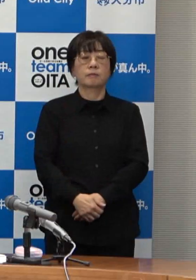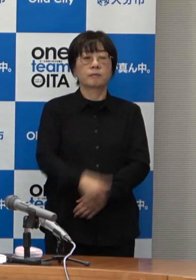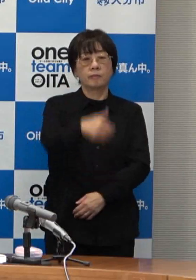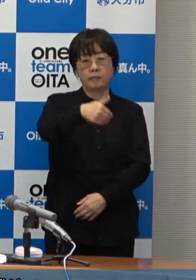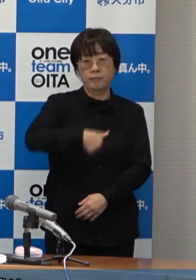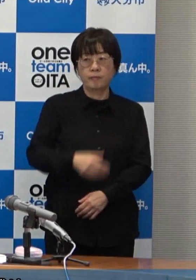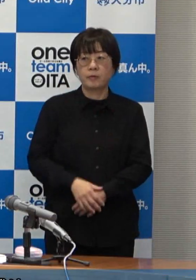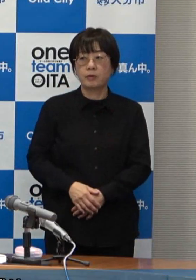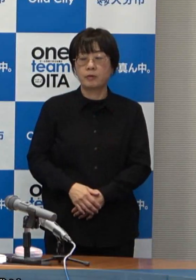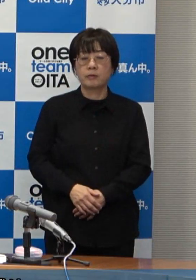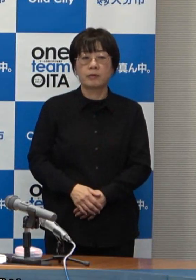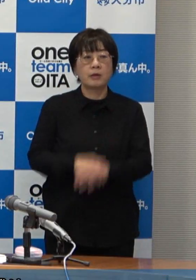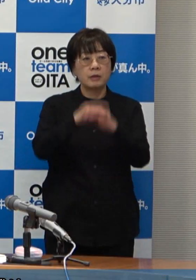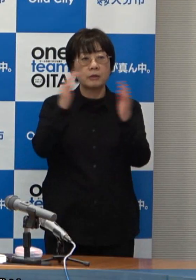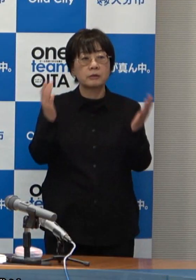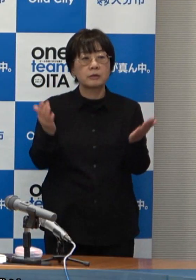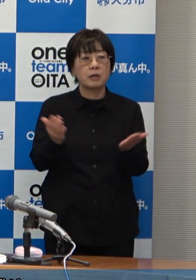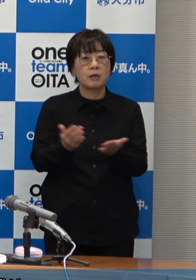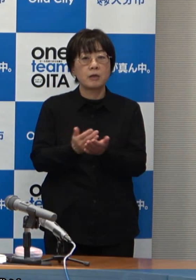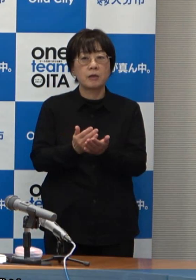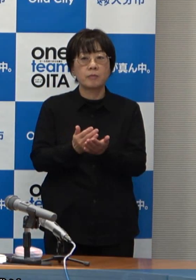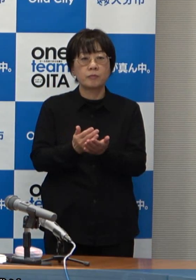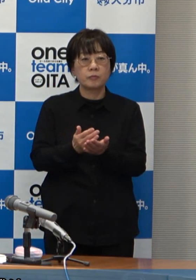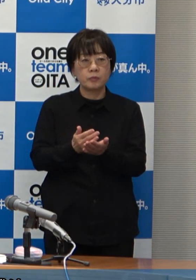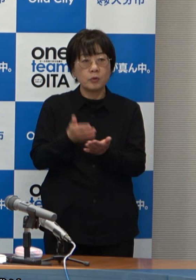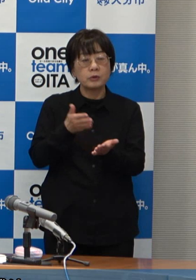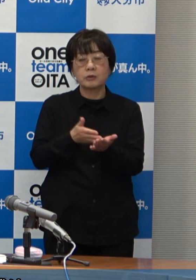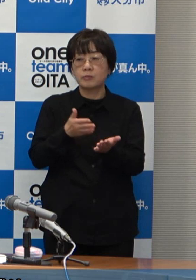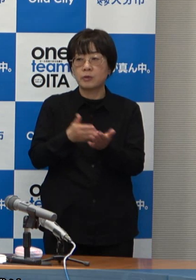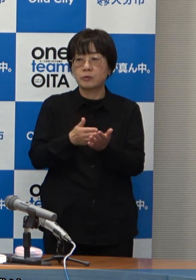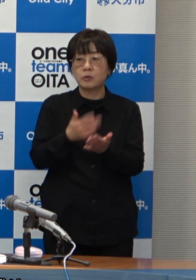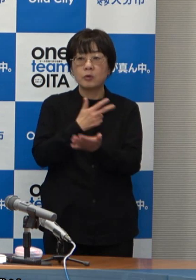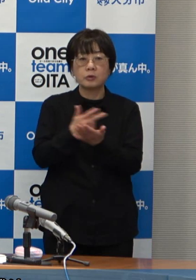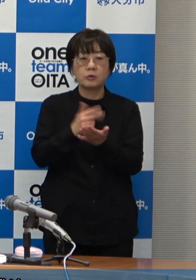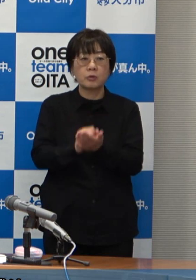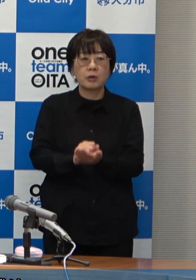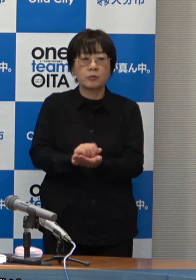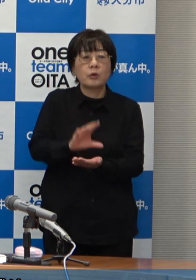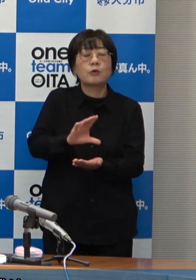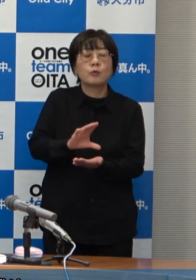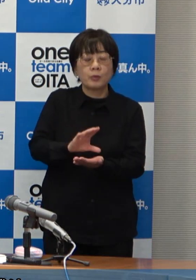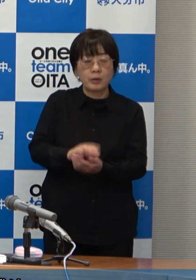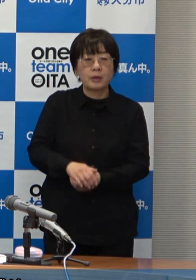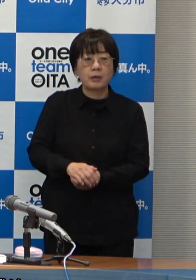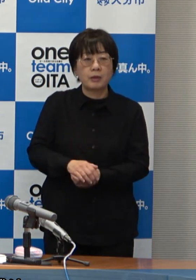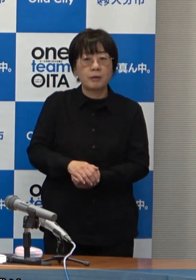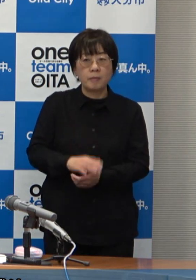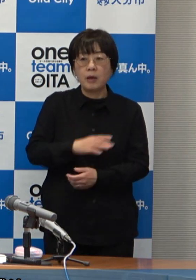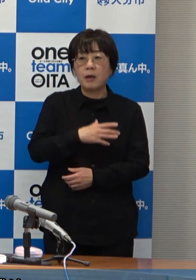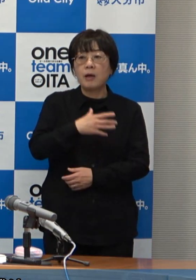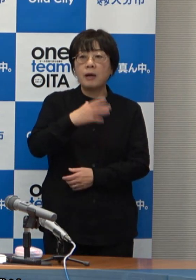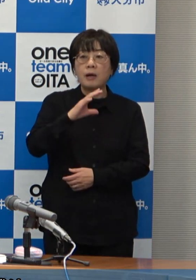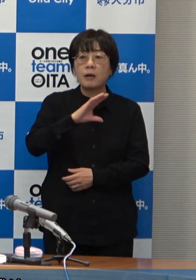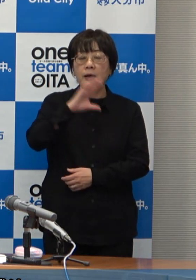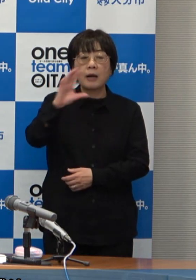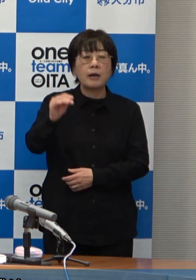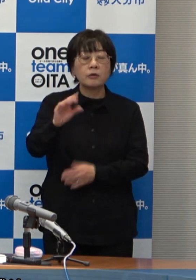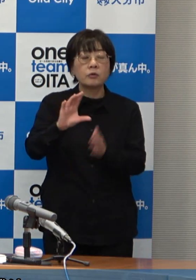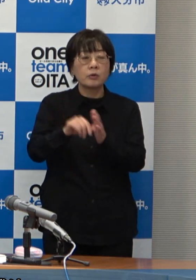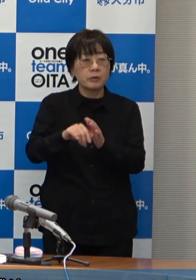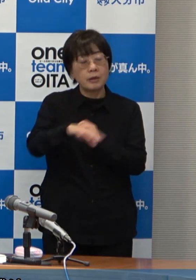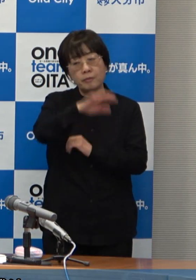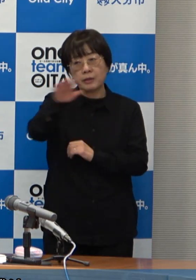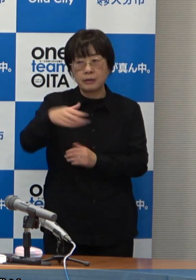あの全部上げると大変な資料になるのでお帰りの際に全部を書いたのをお